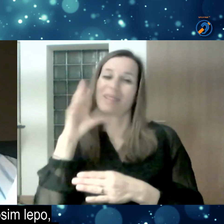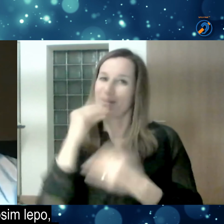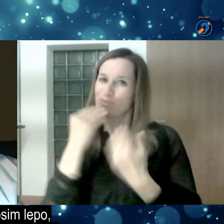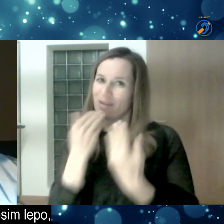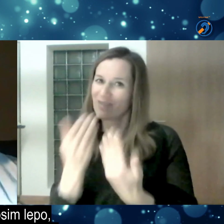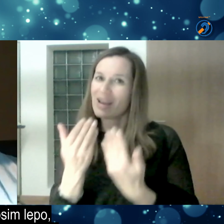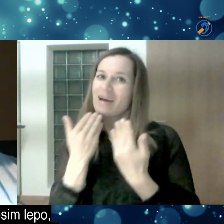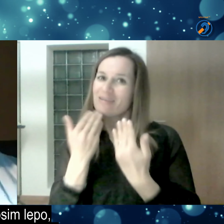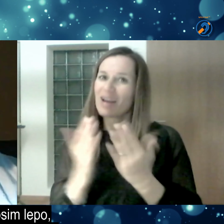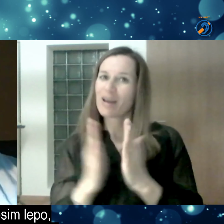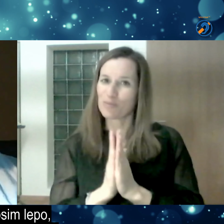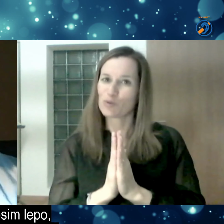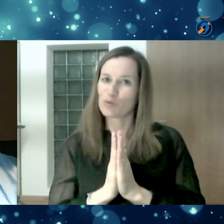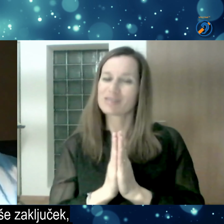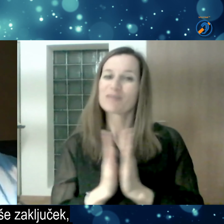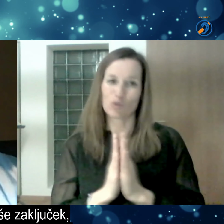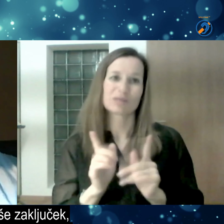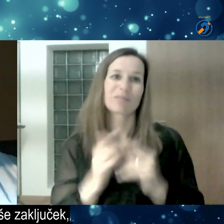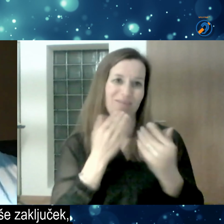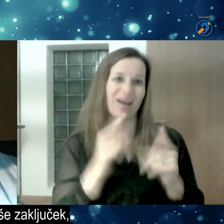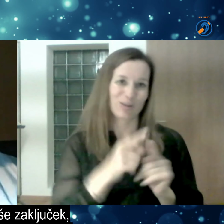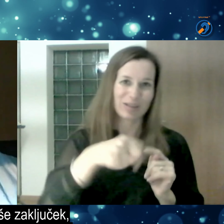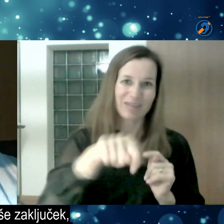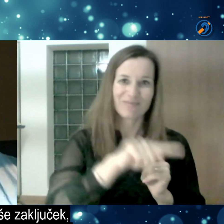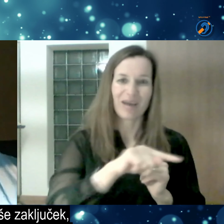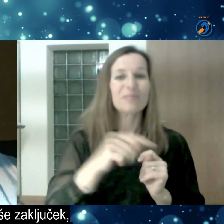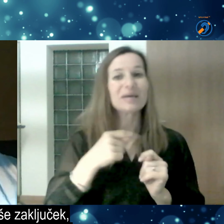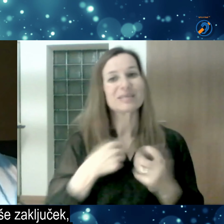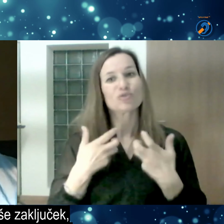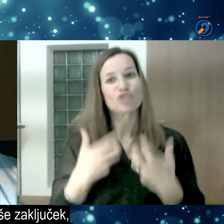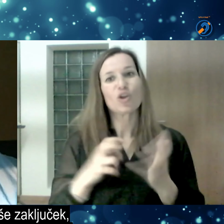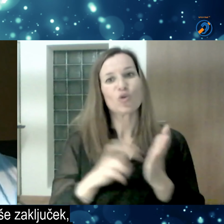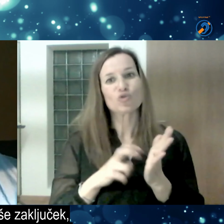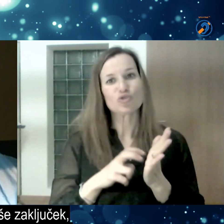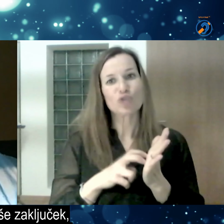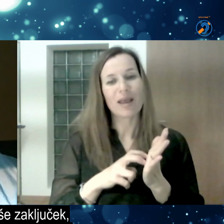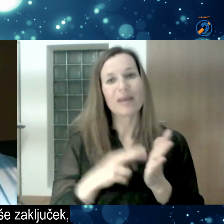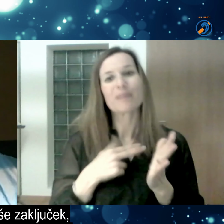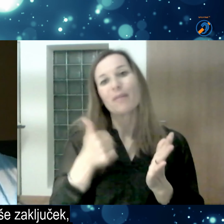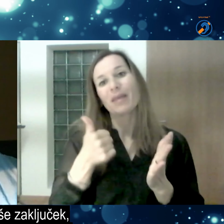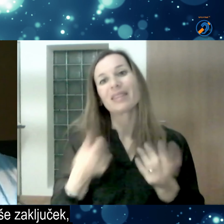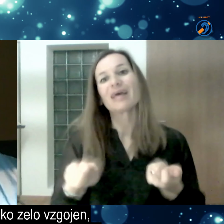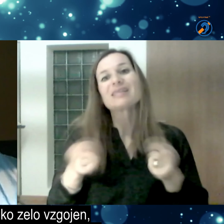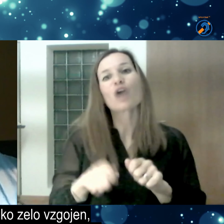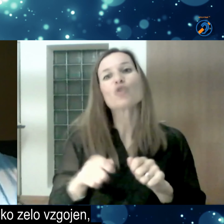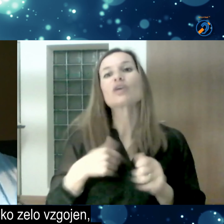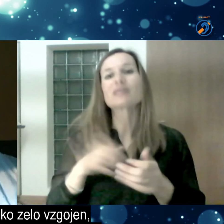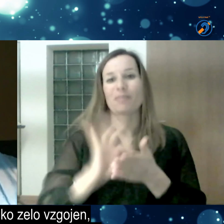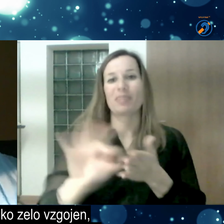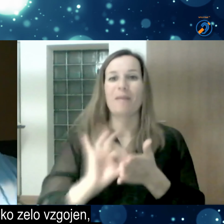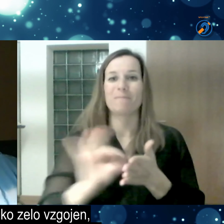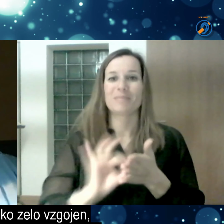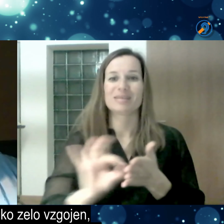Prosim lepo, hvala tudi vam. Mislil sem še, imam zaključek, sem si ga pa celo napisal, ki bi pa